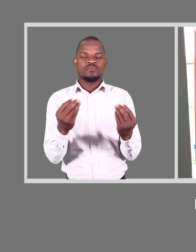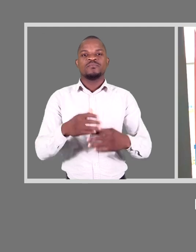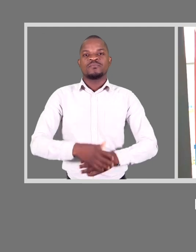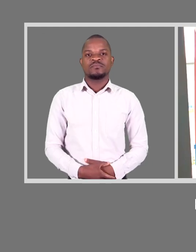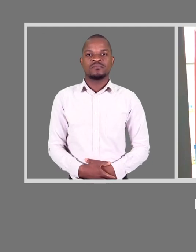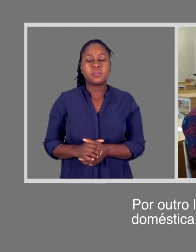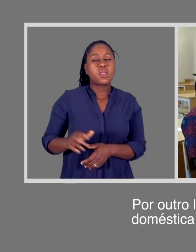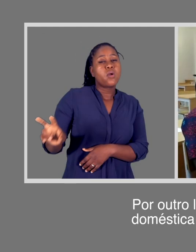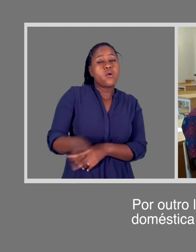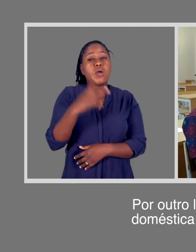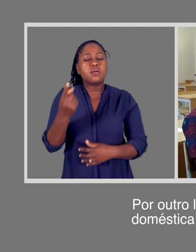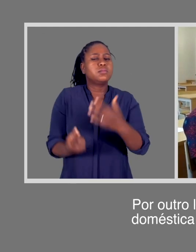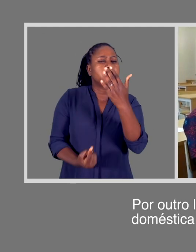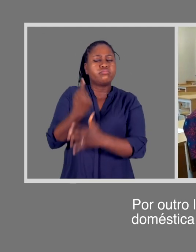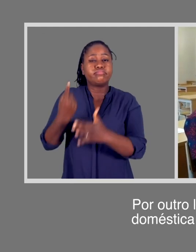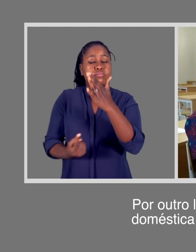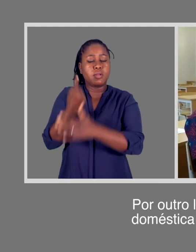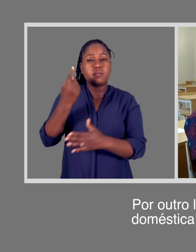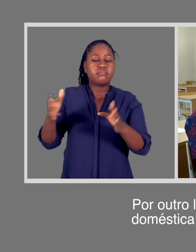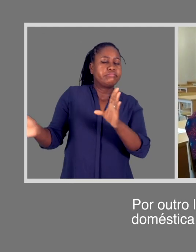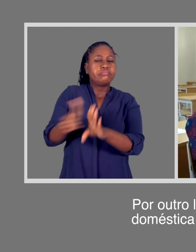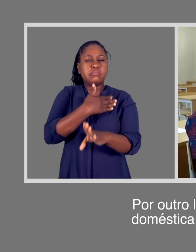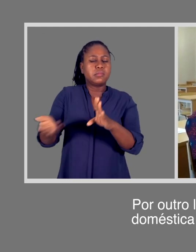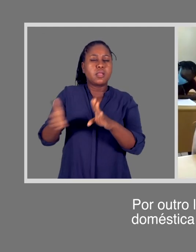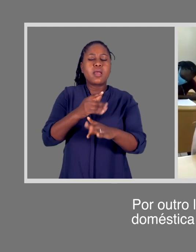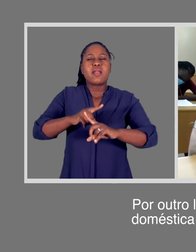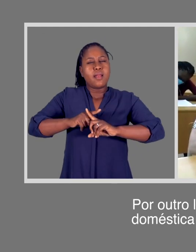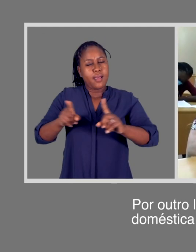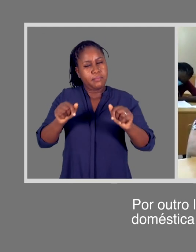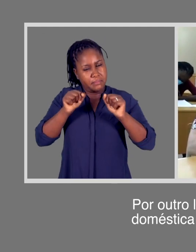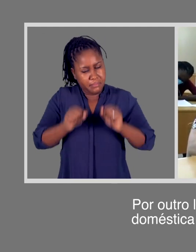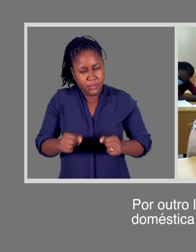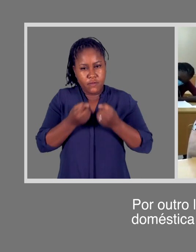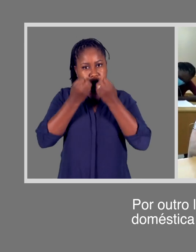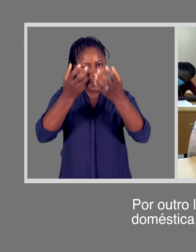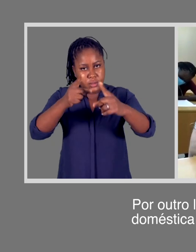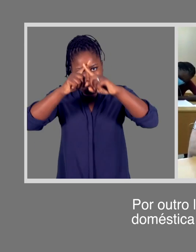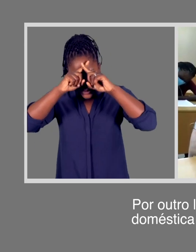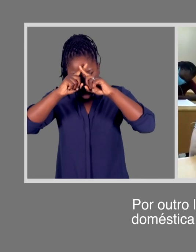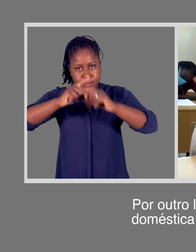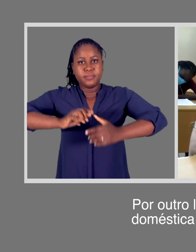pouco estranho isso. Por outro lado, os casos de violência doméstica devem ser denunciados.